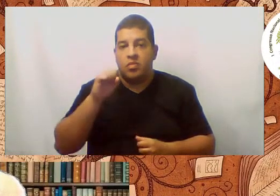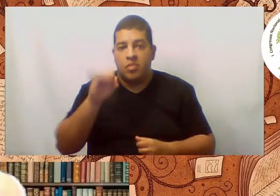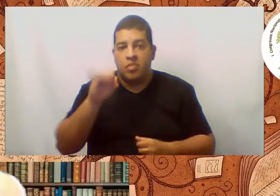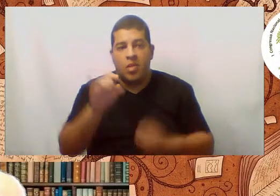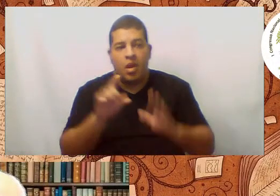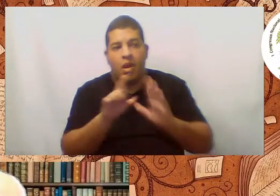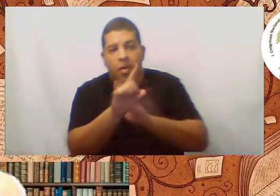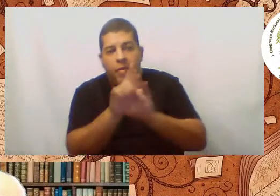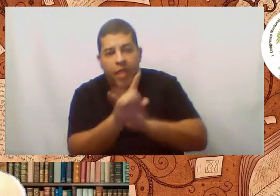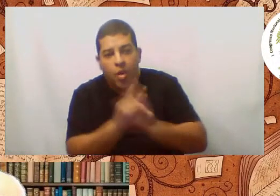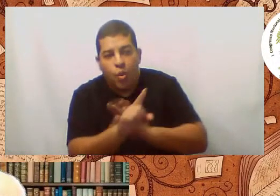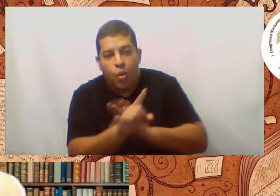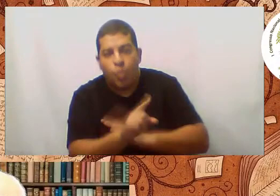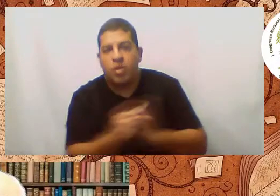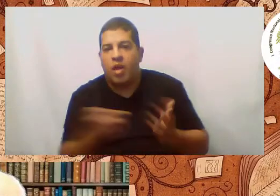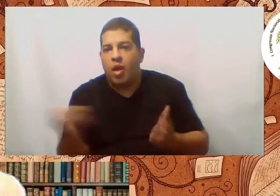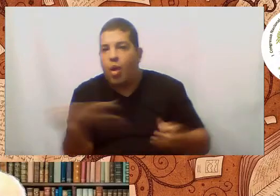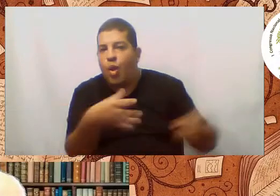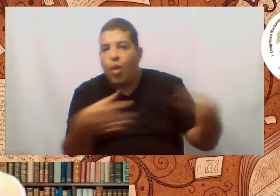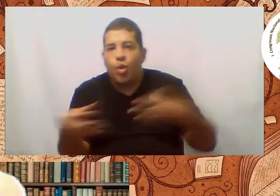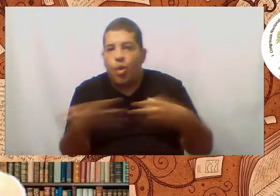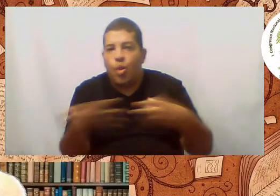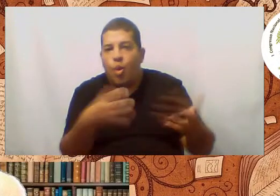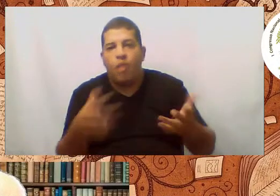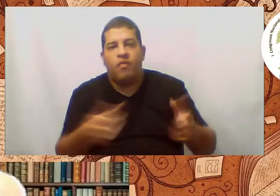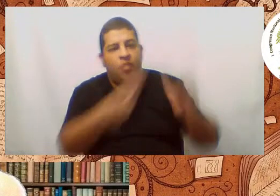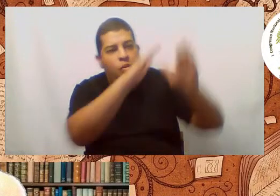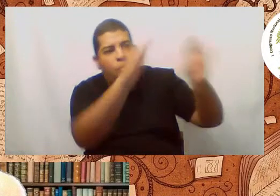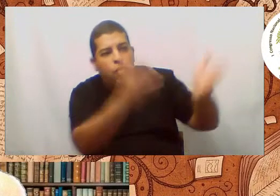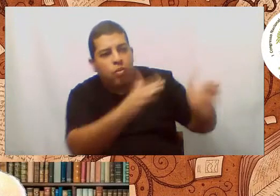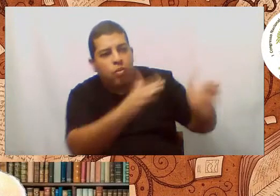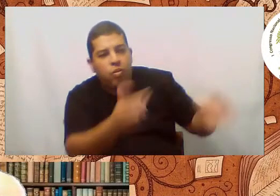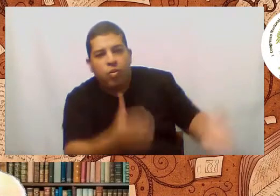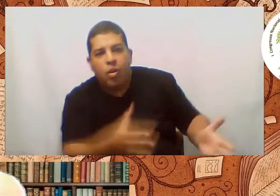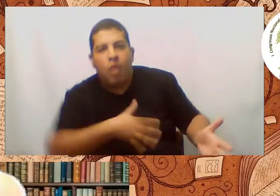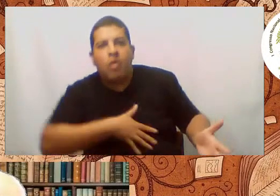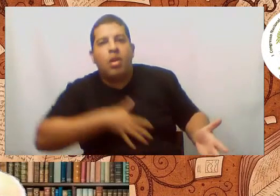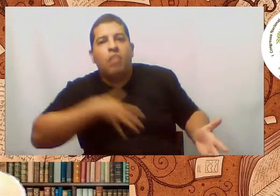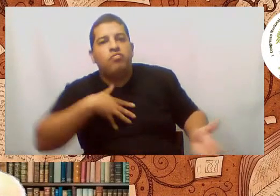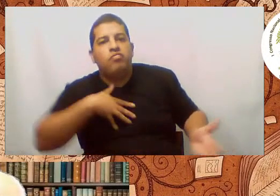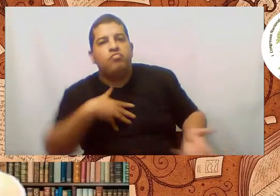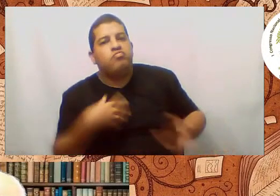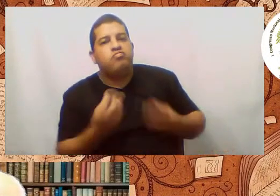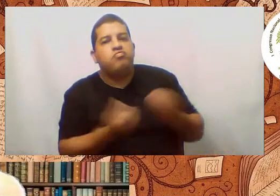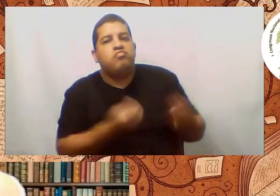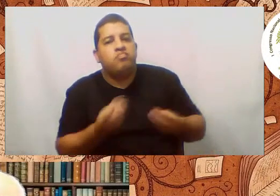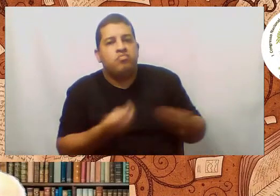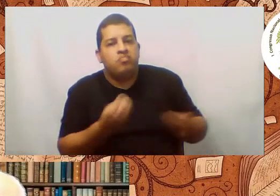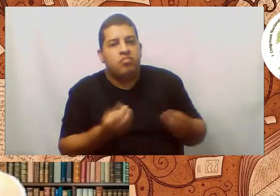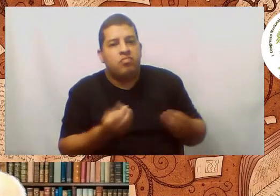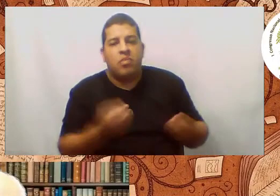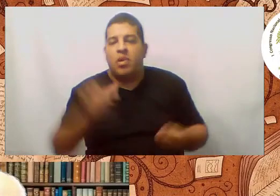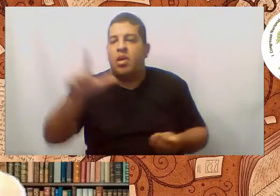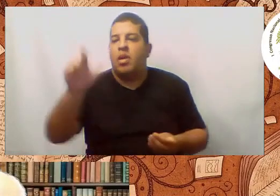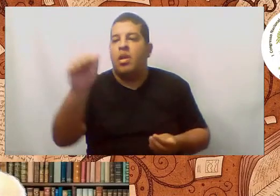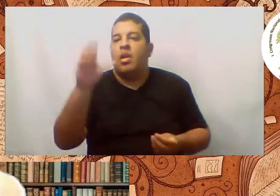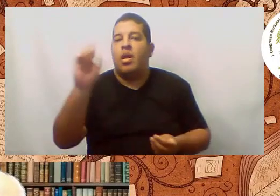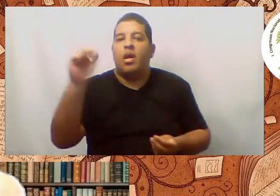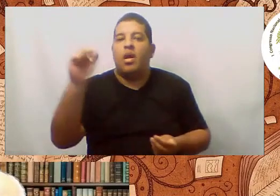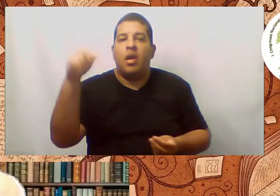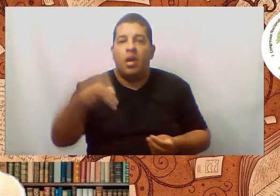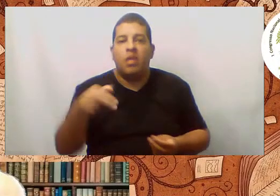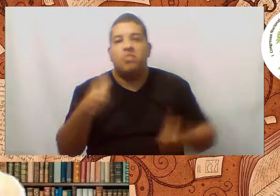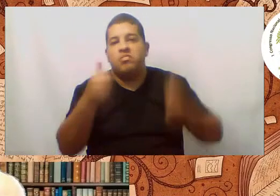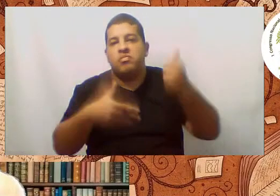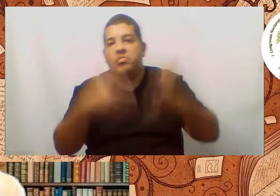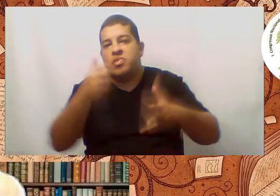para novas formas de erotismo, né? Acho que o próprio Lacan, no final do seu percurso, falava